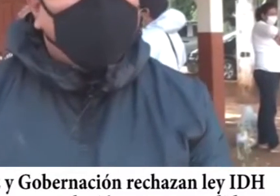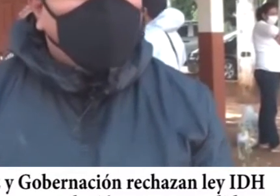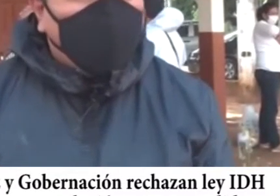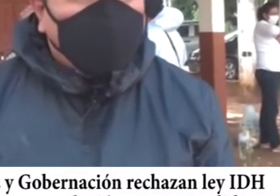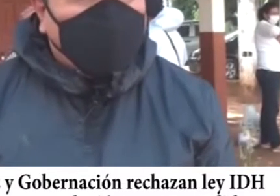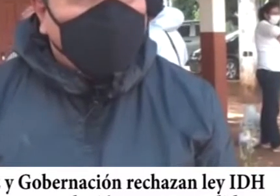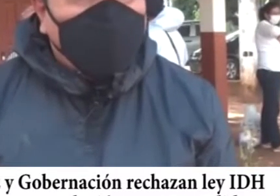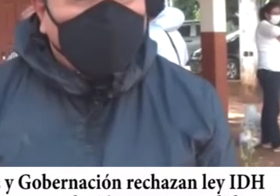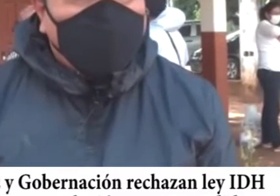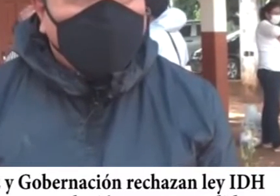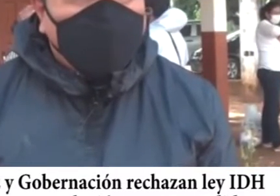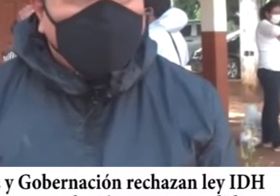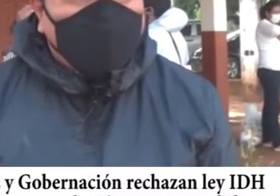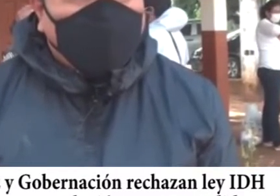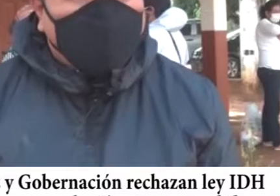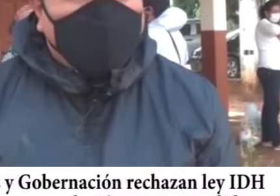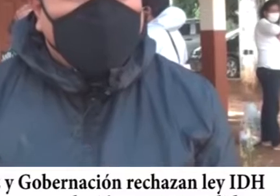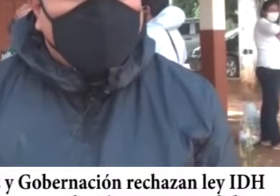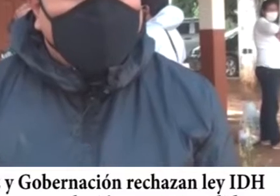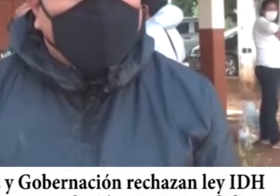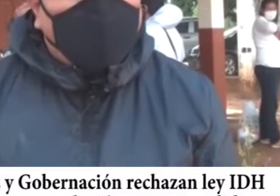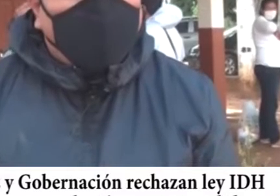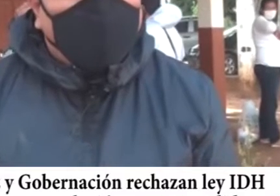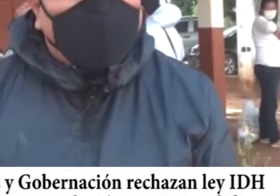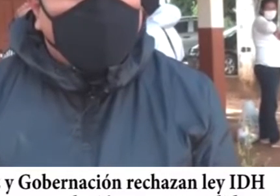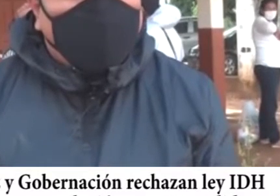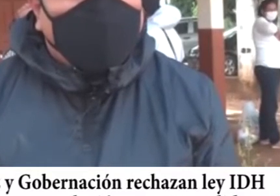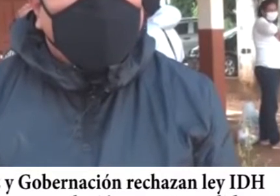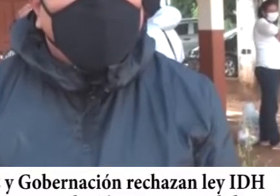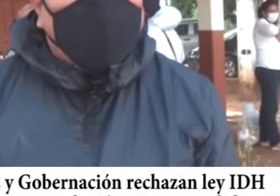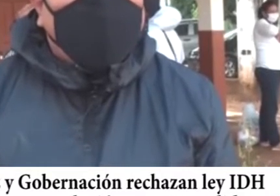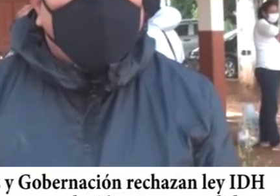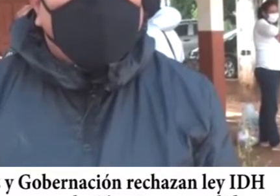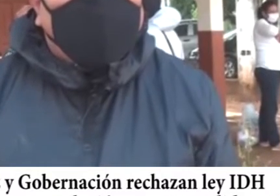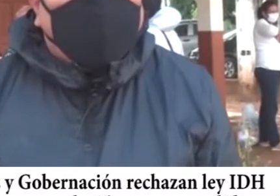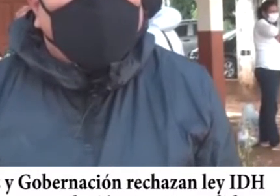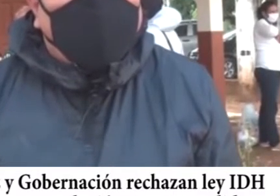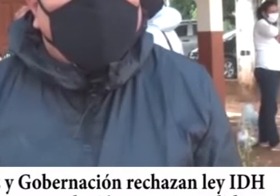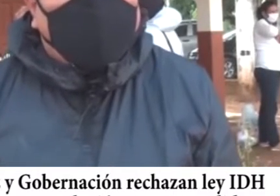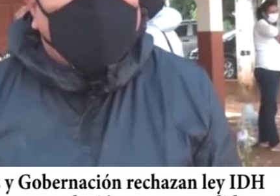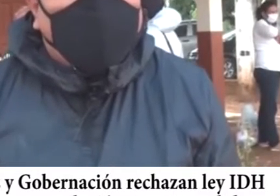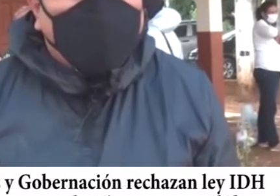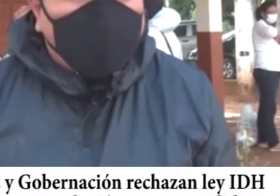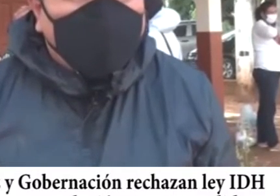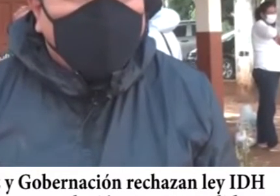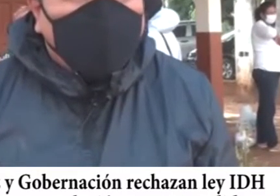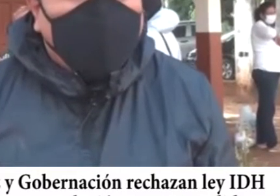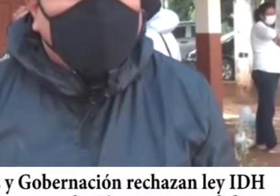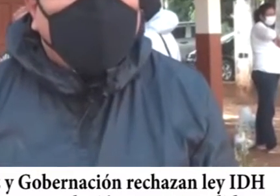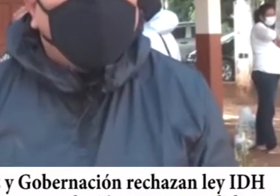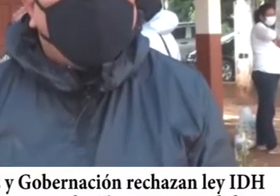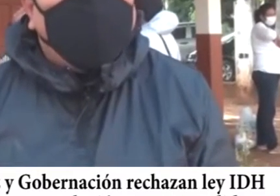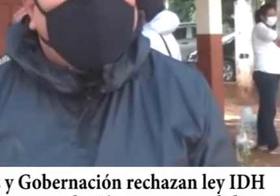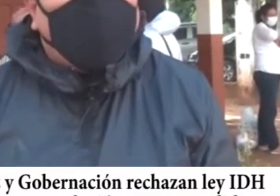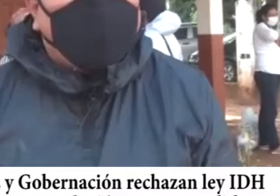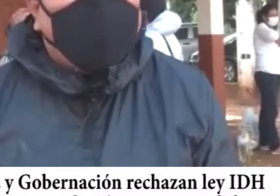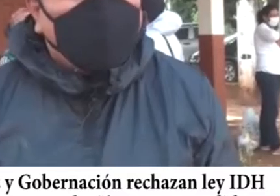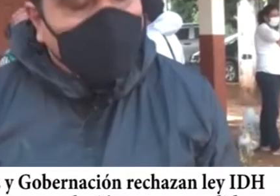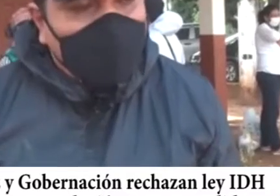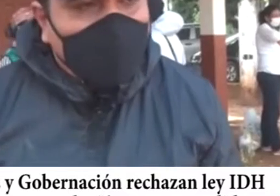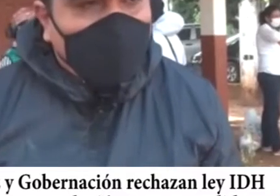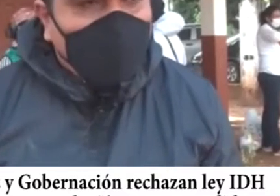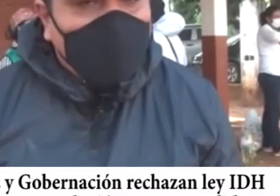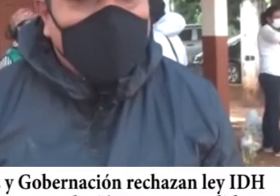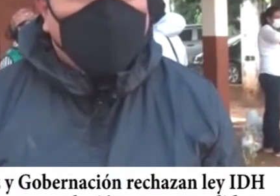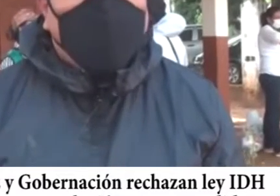y solamente por esta pandemia. O sea, ¿de qué sirve si el barril del petróleo está por los suelos? O sea, ¿qué nos va a llegar?